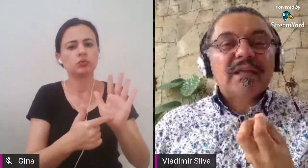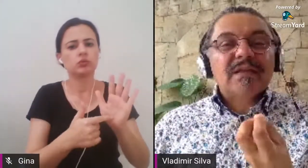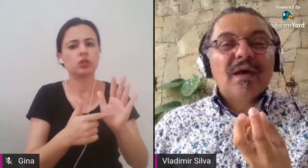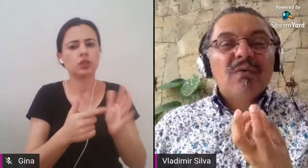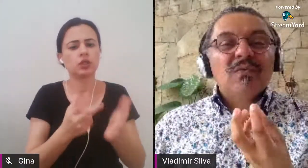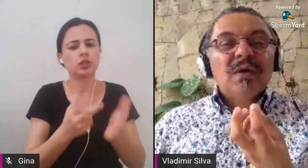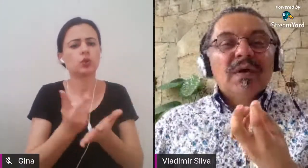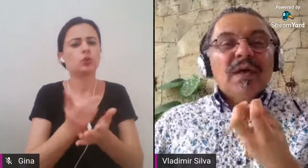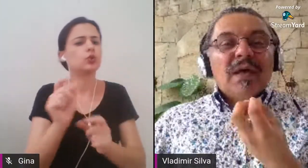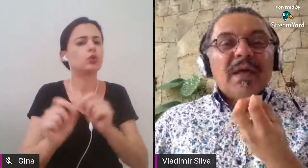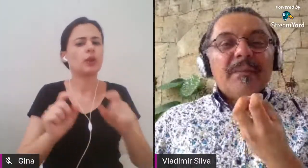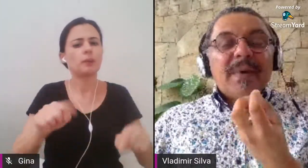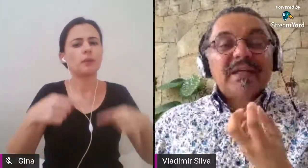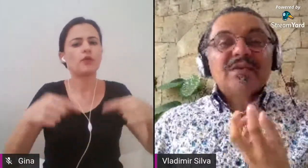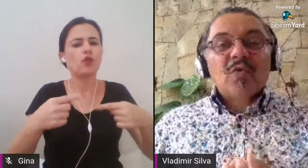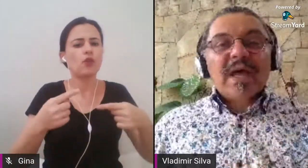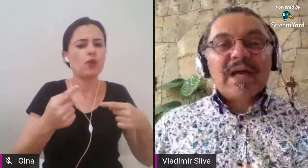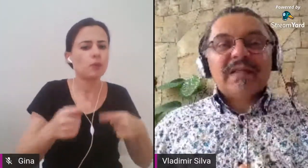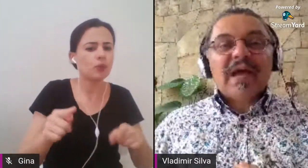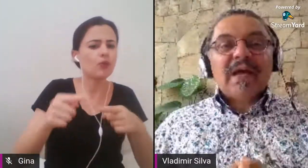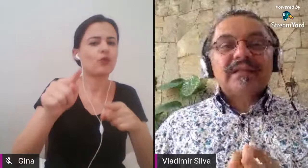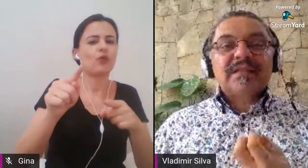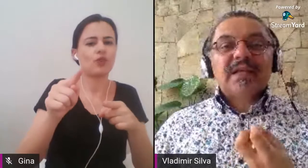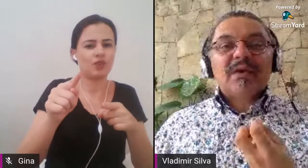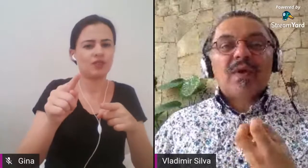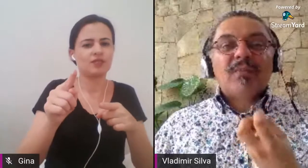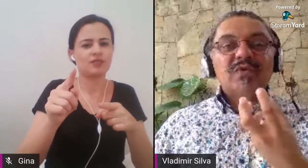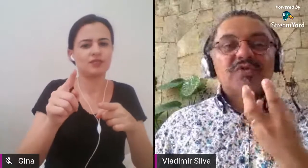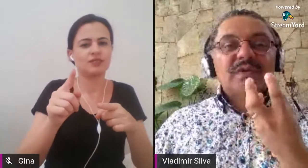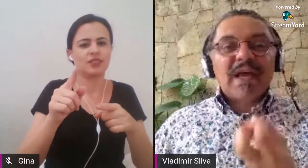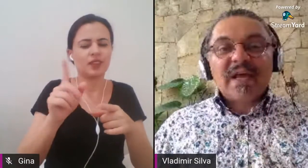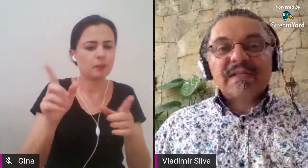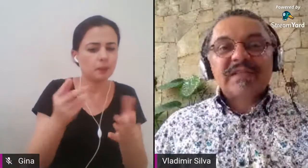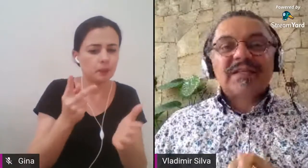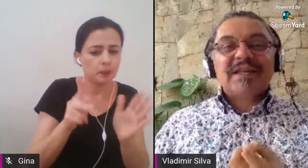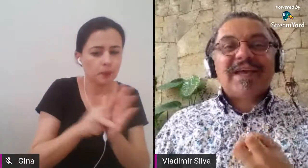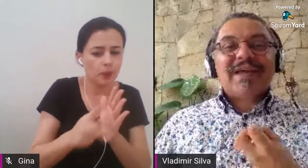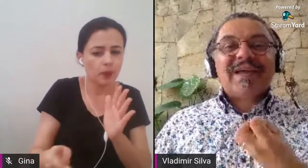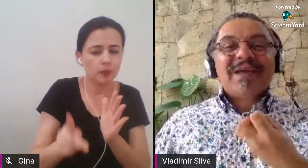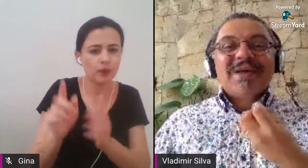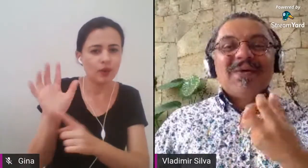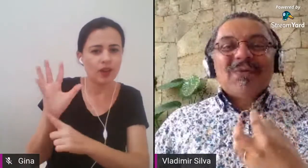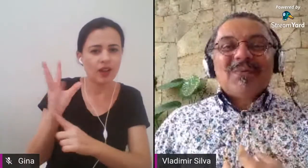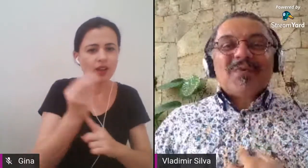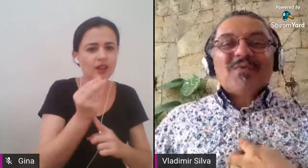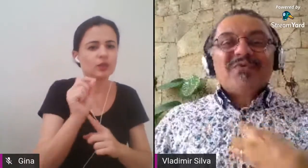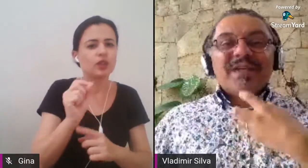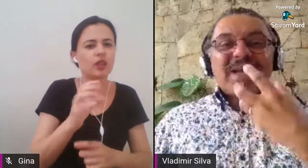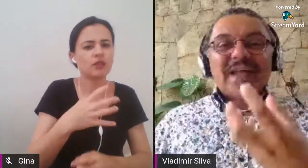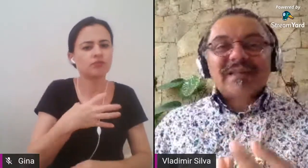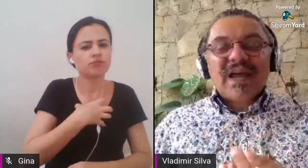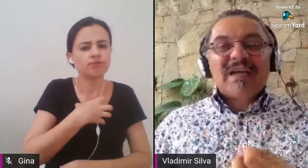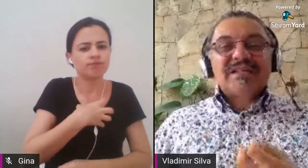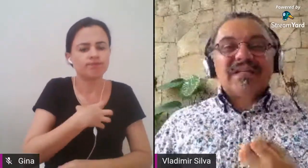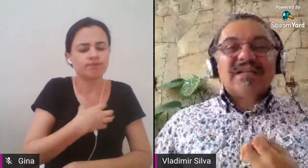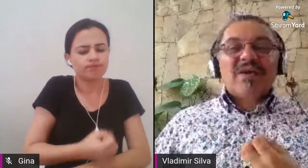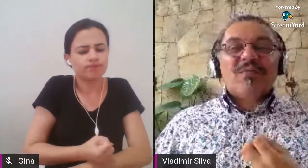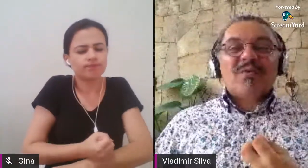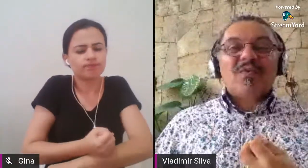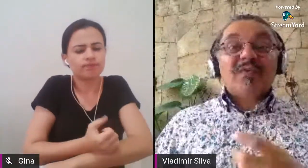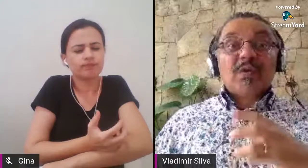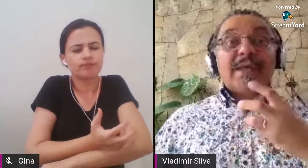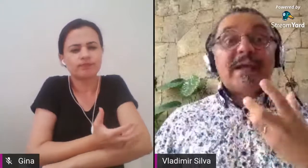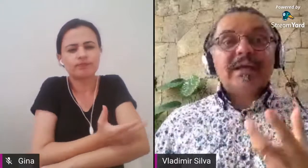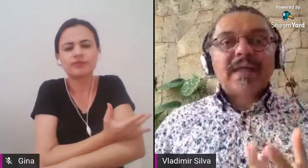isso que é tão particular da arte, que é o emocionar-se, que é o promover a catarse, que